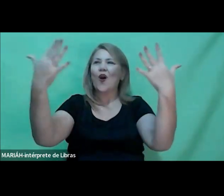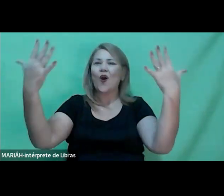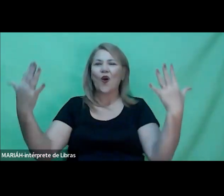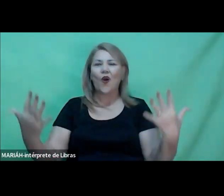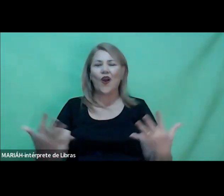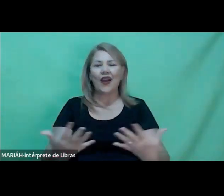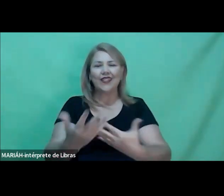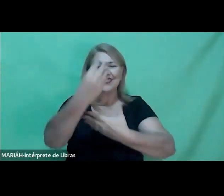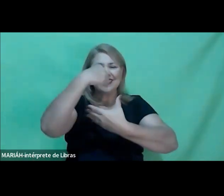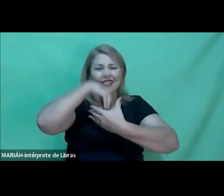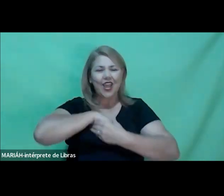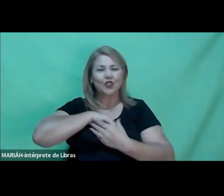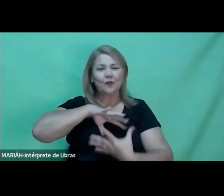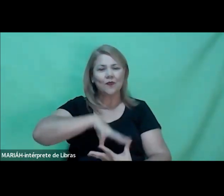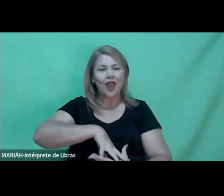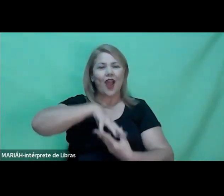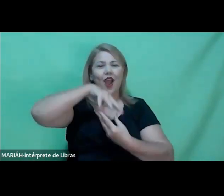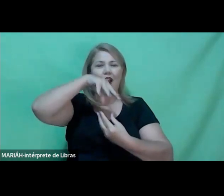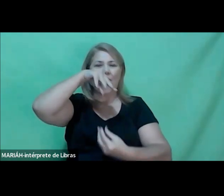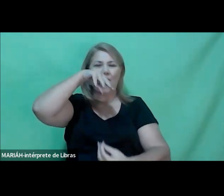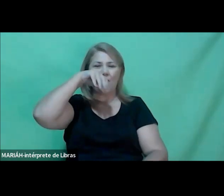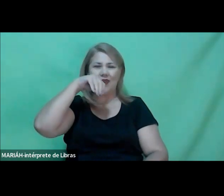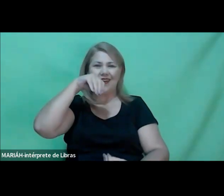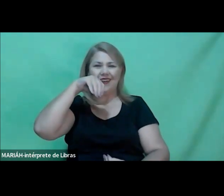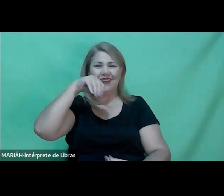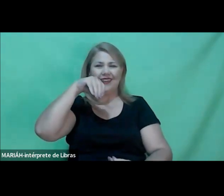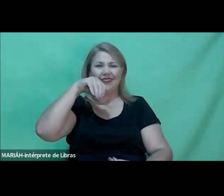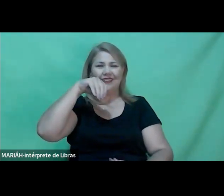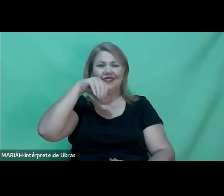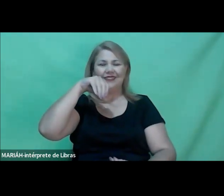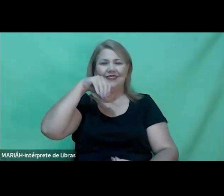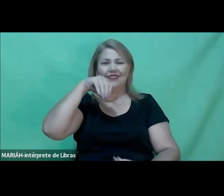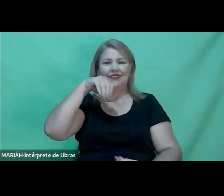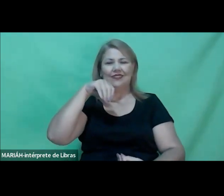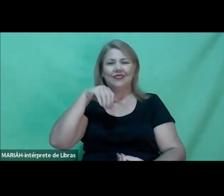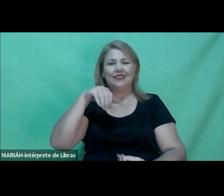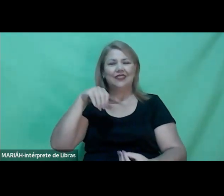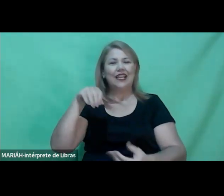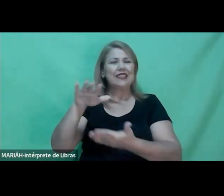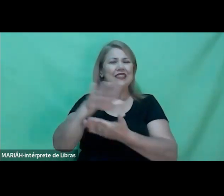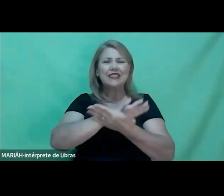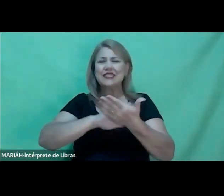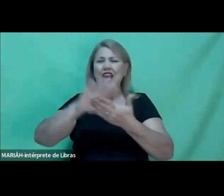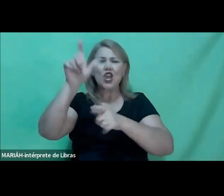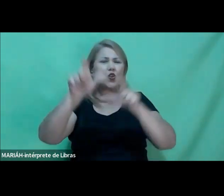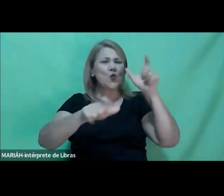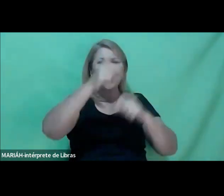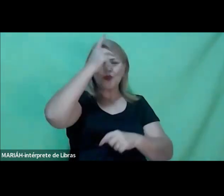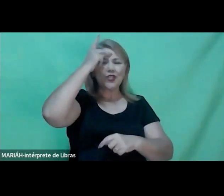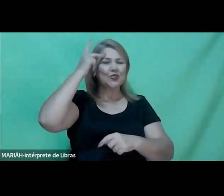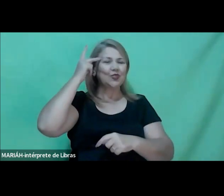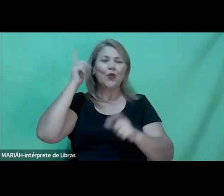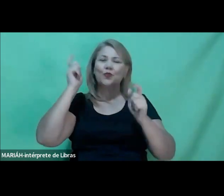Y ninguno entre los hombres puede verlos como yo son estrellas que en la noche